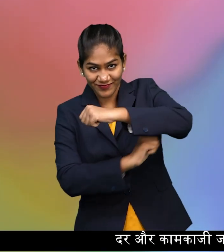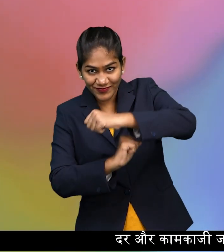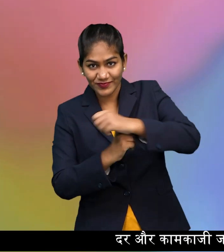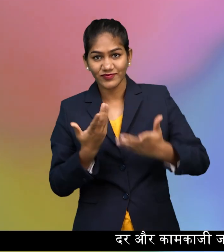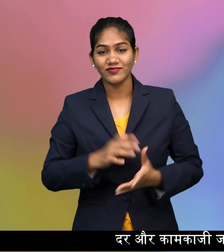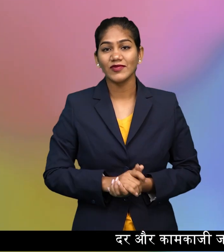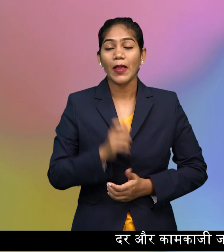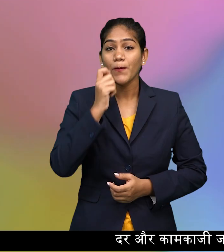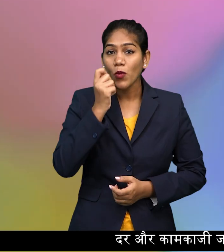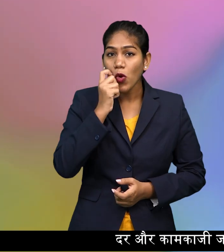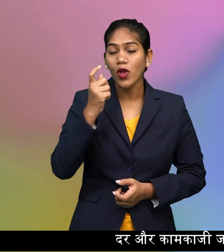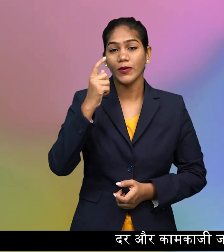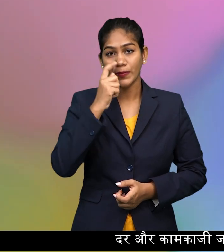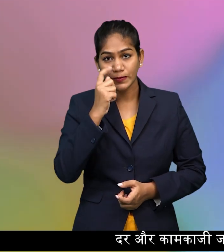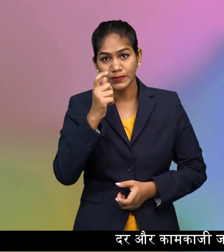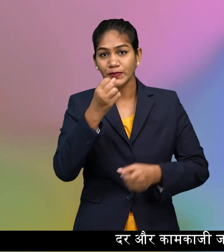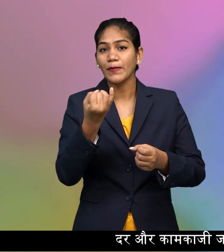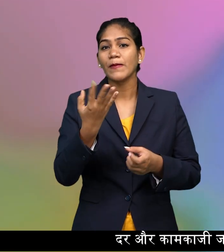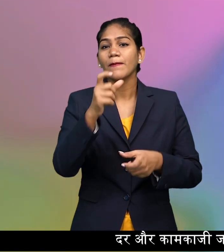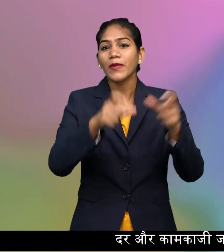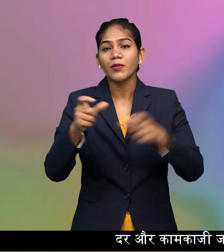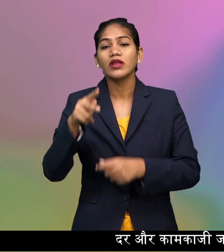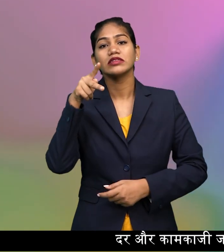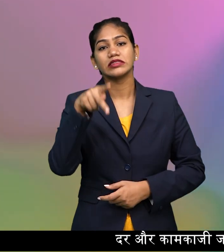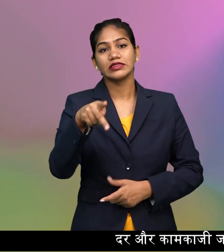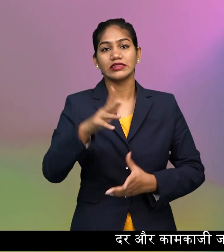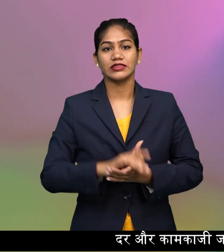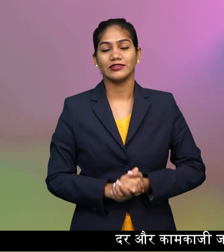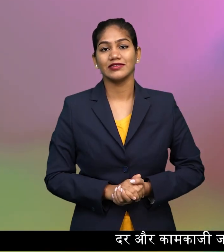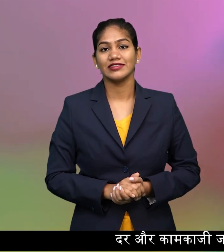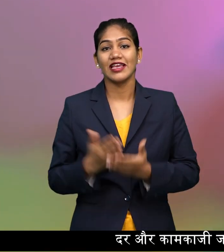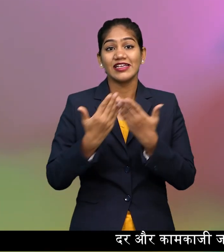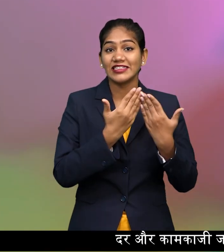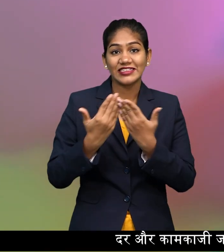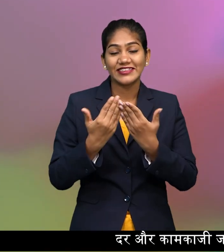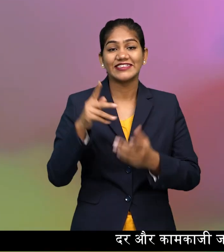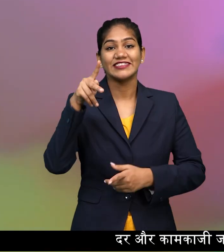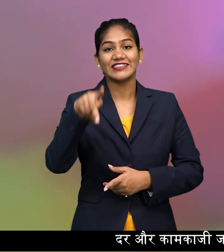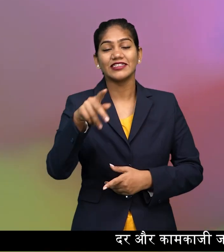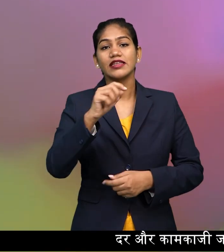दर और कामकाजी जनसंख्या जैसे कारक क्या दिखाते हैं।